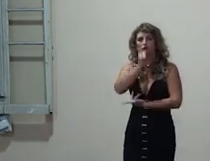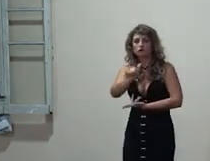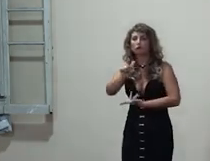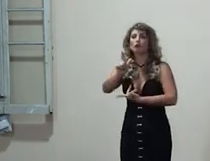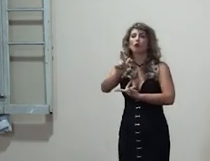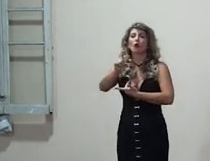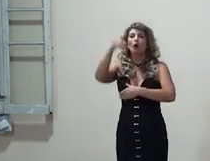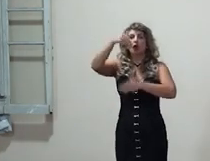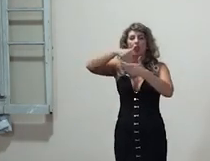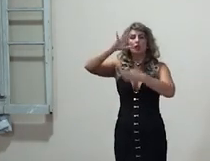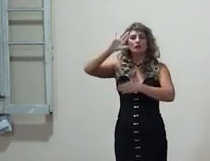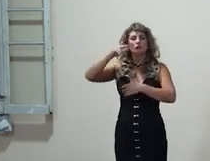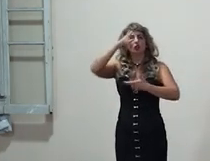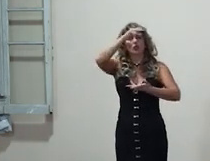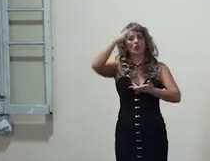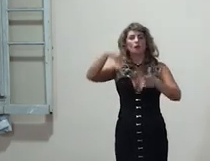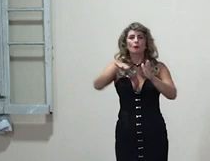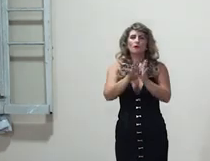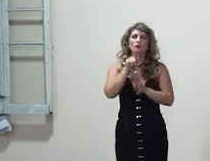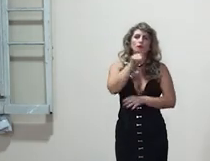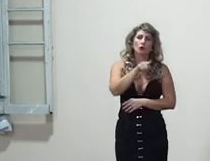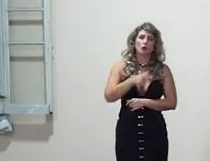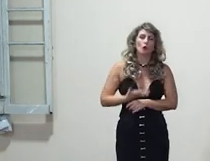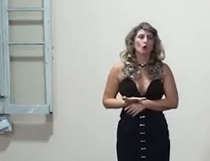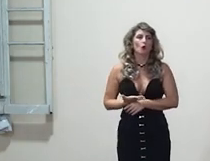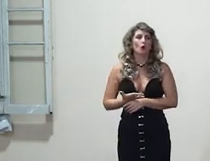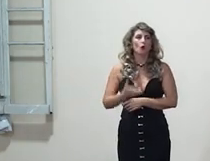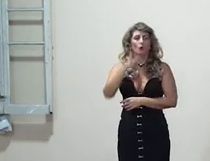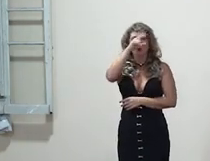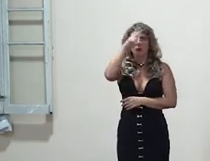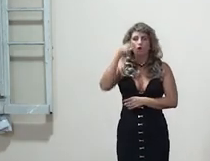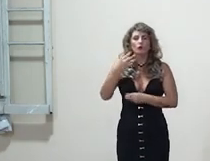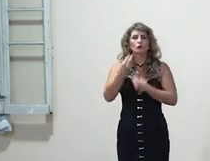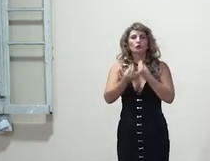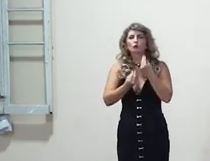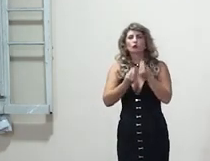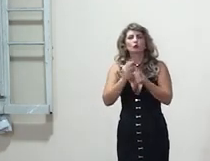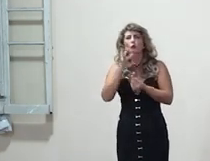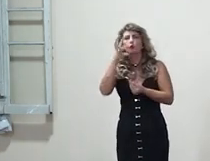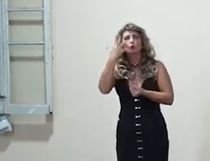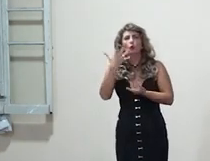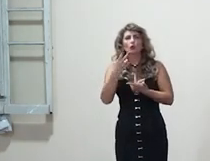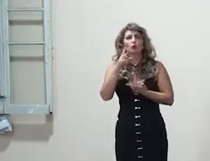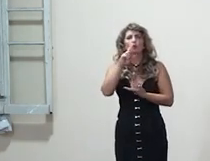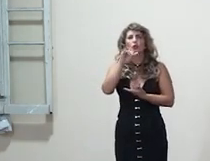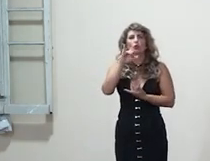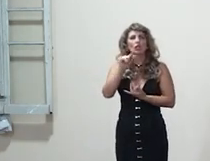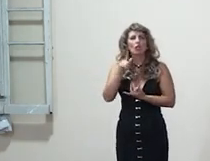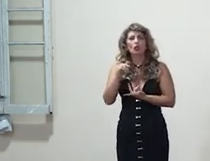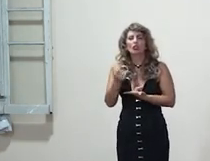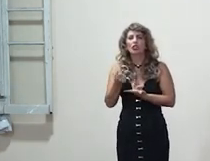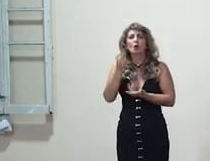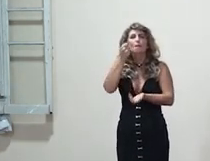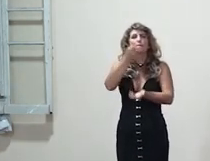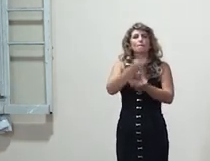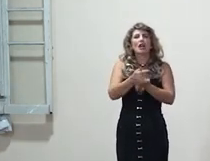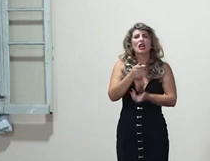cheguei para o prefeito Ari e disse, prefeito, quanto que Rio Negro paga de